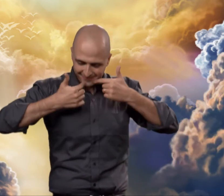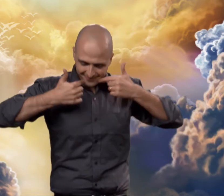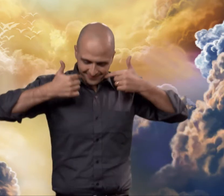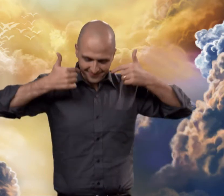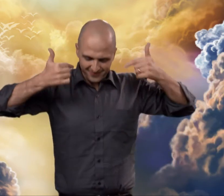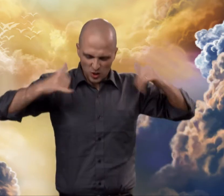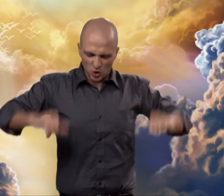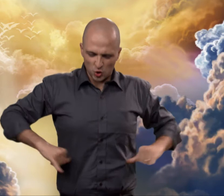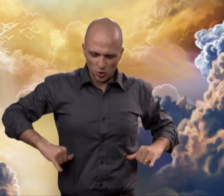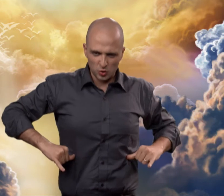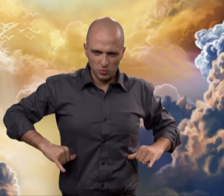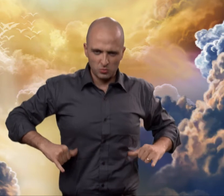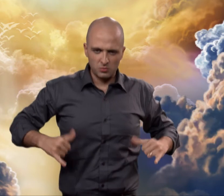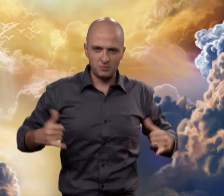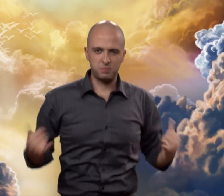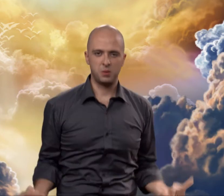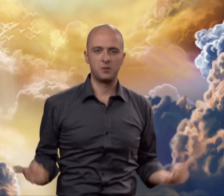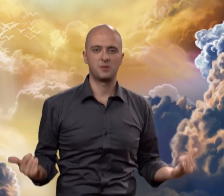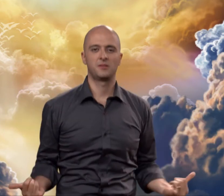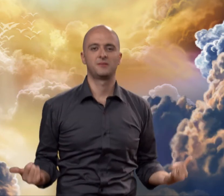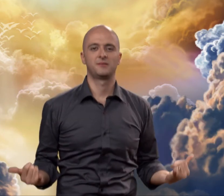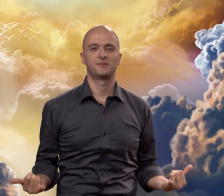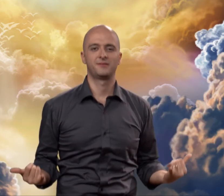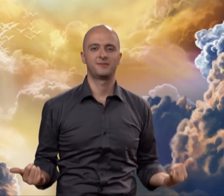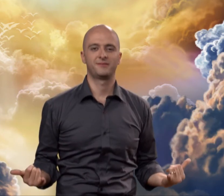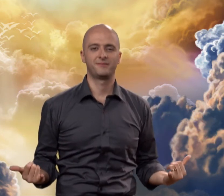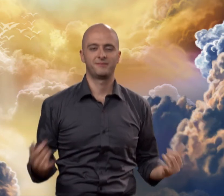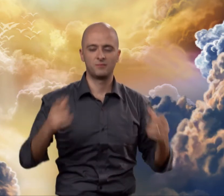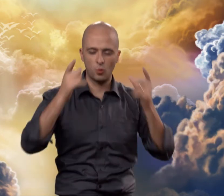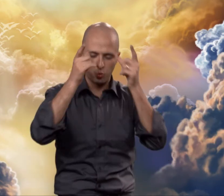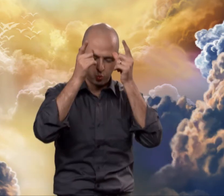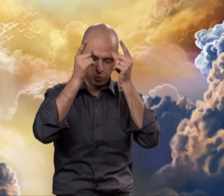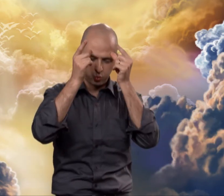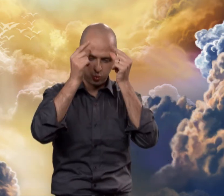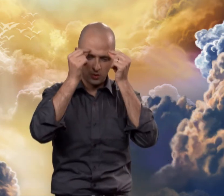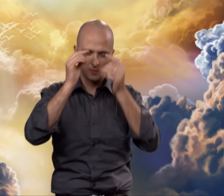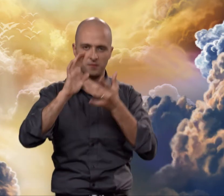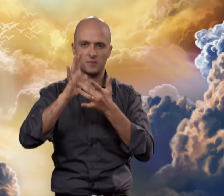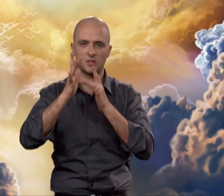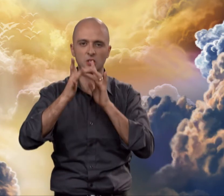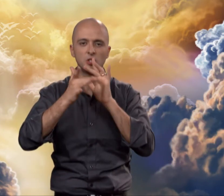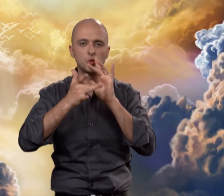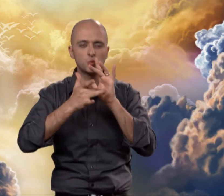Deus sempre terá um conhecimento claro e inteligente do que a sua salvação custou.